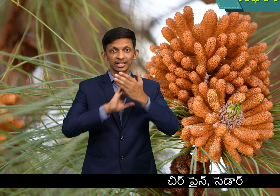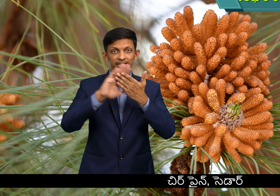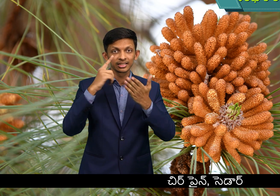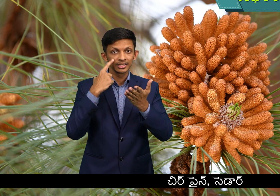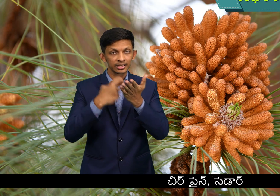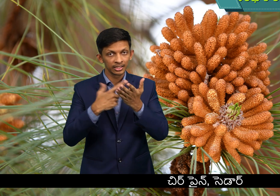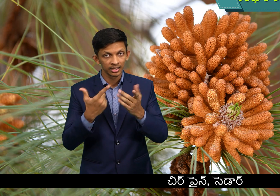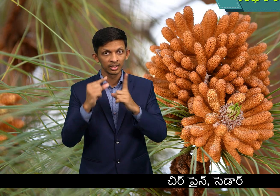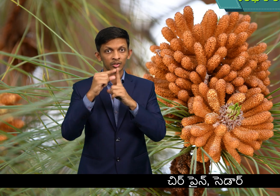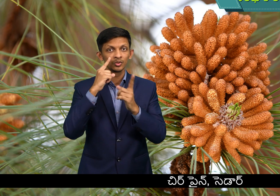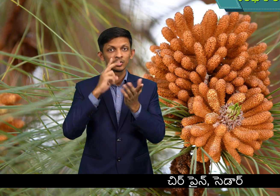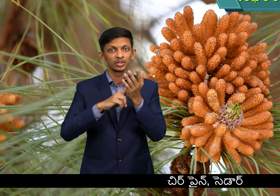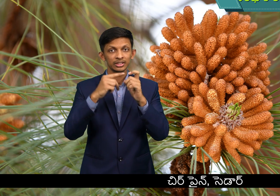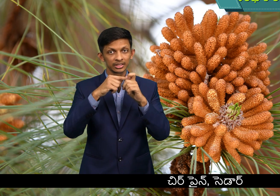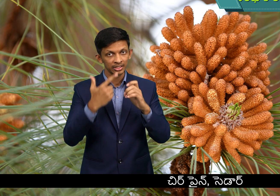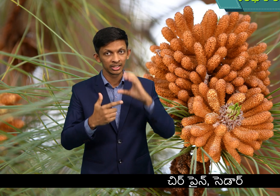చిర్ పైన్, సెడార్